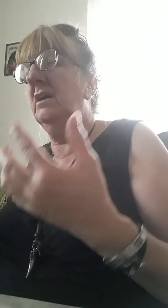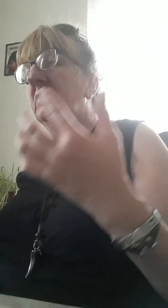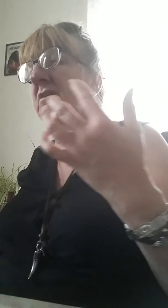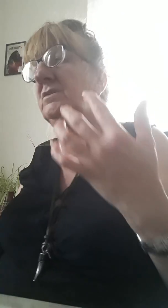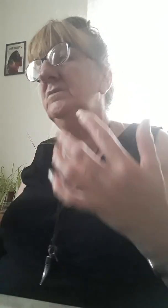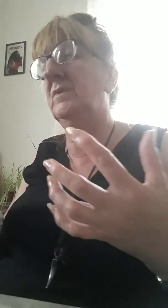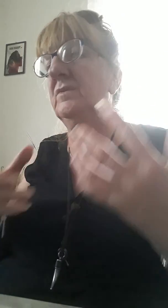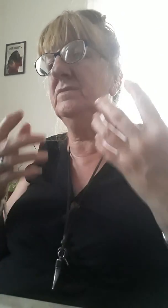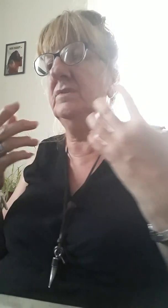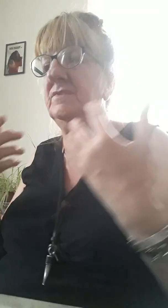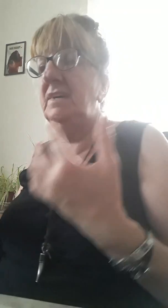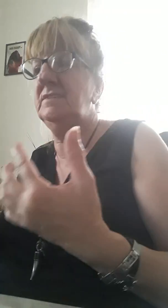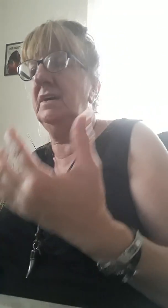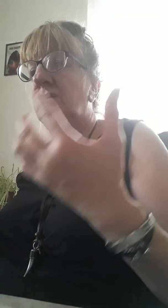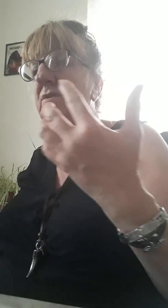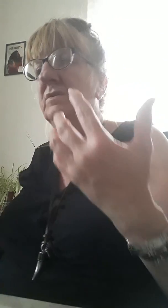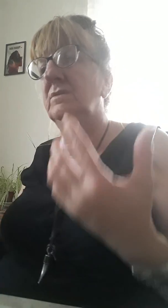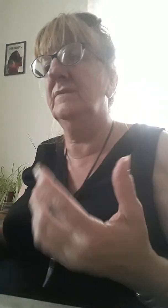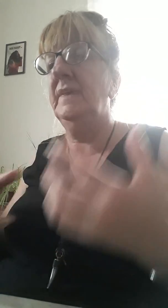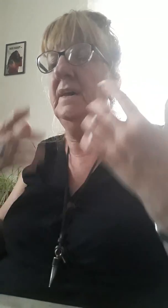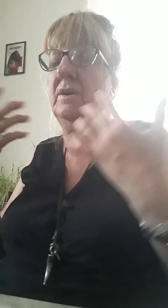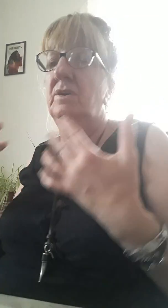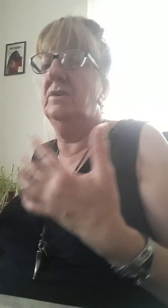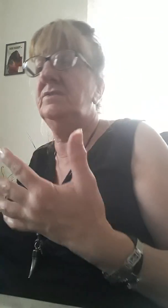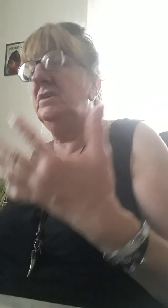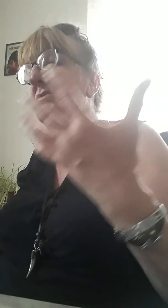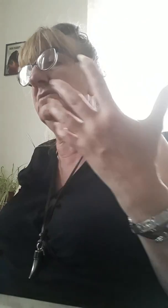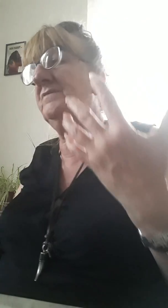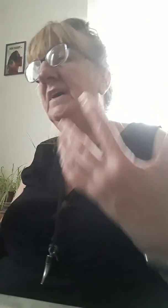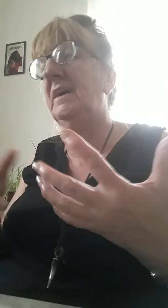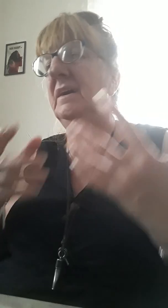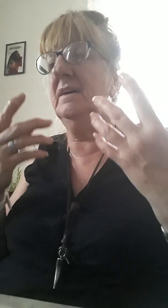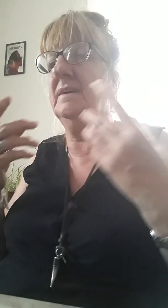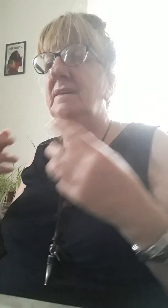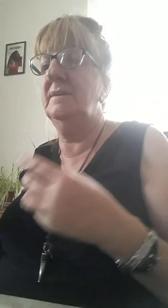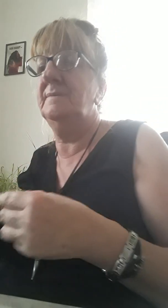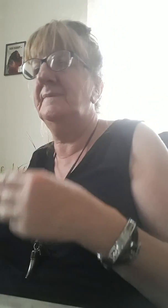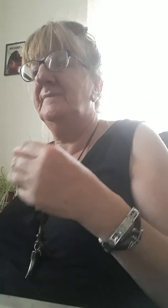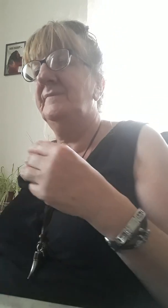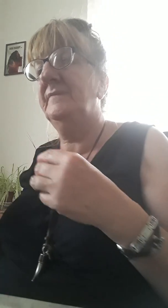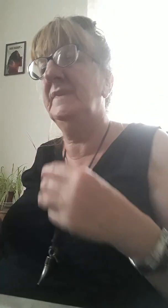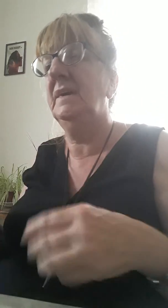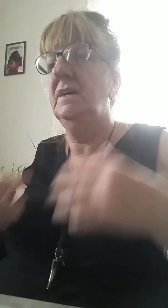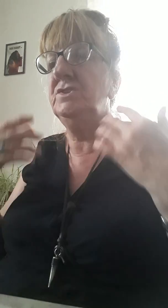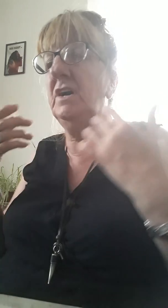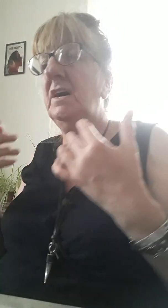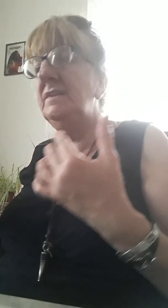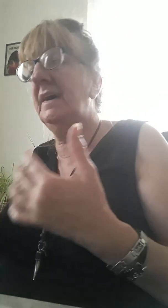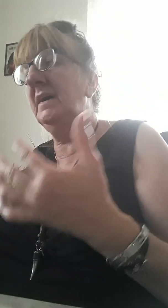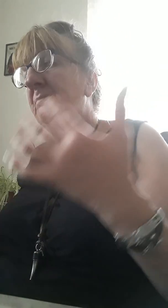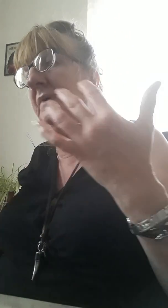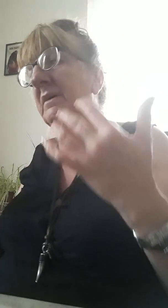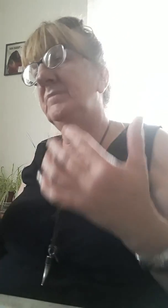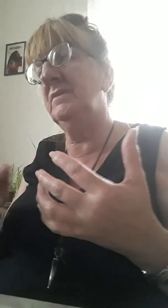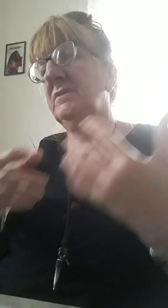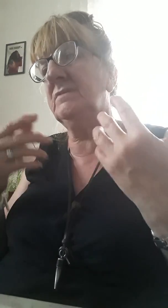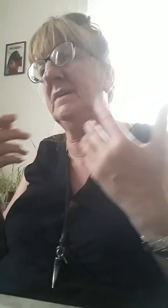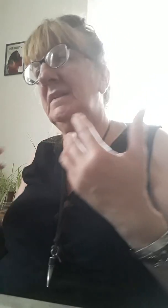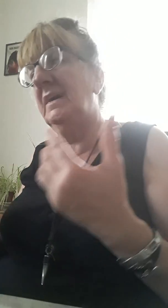l'heure du monde, ces yeux aux yeux d'une femme. Je n'ai pas besoin